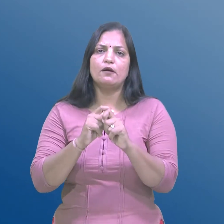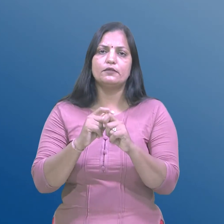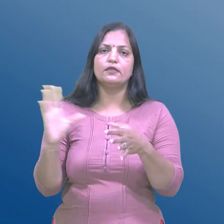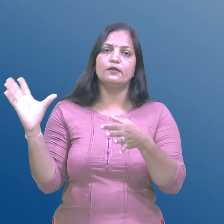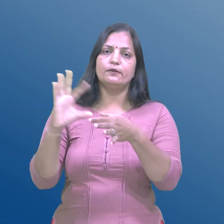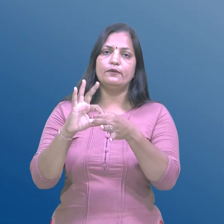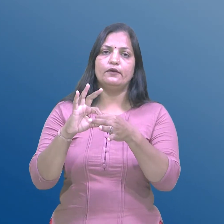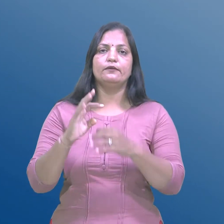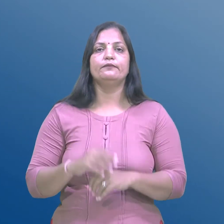પી,